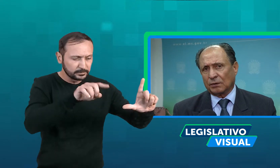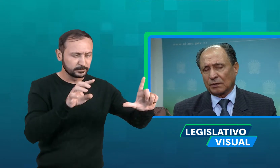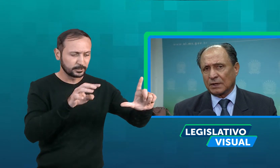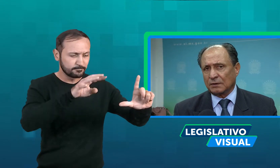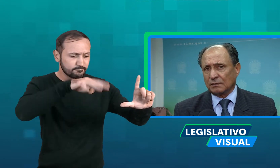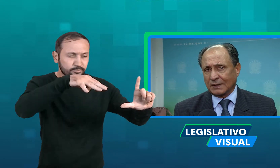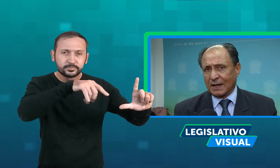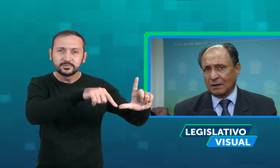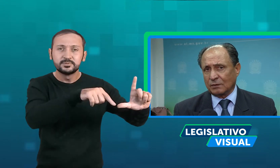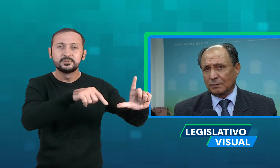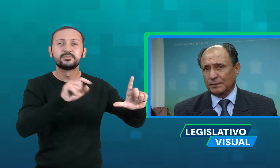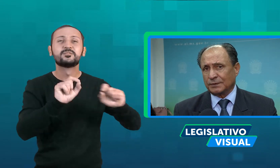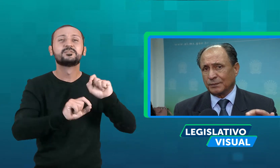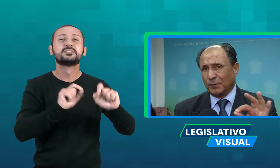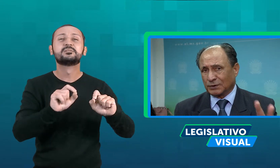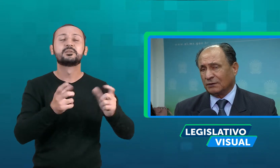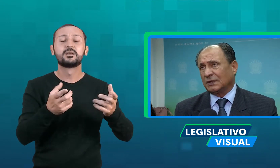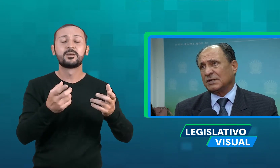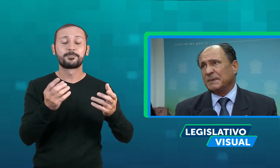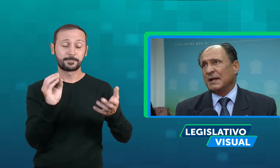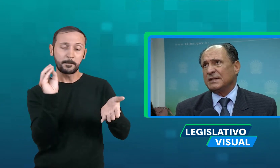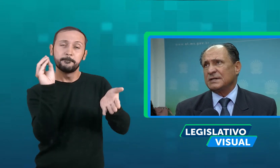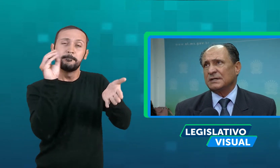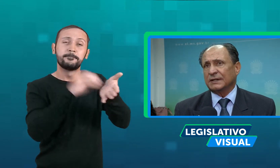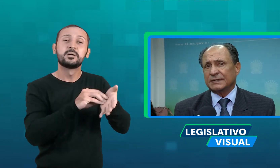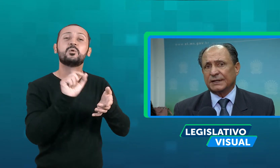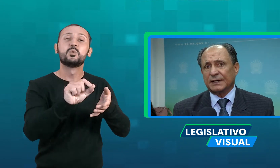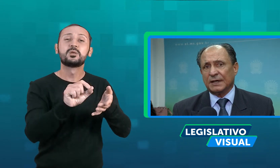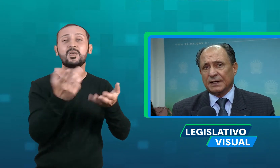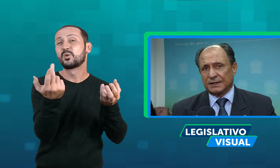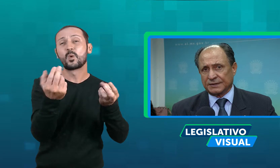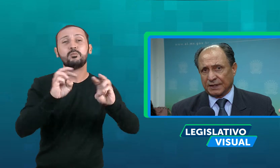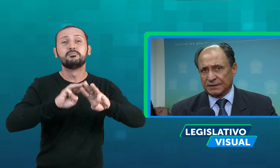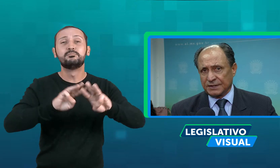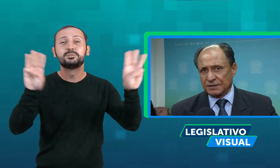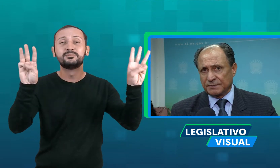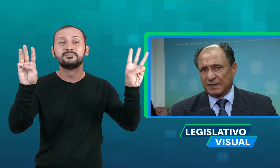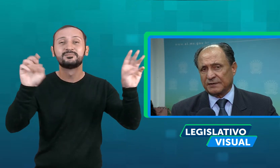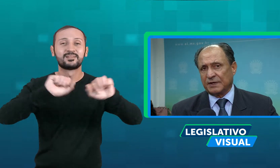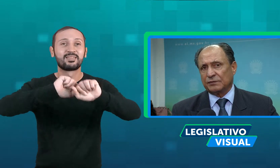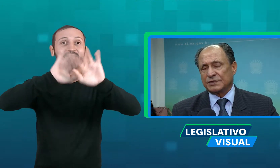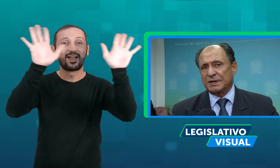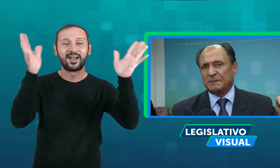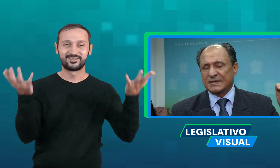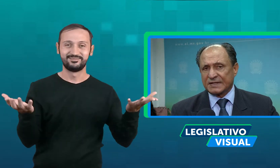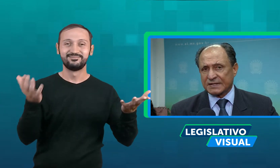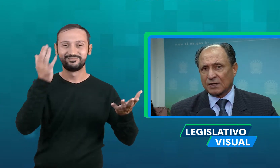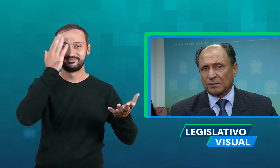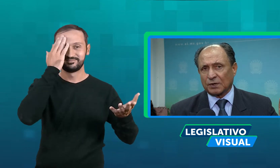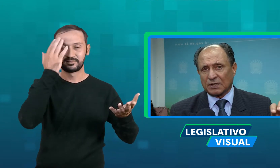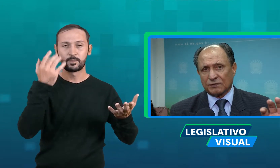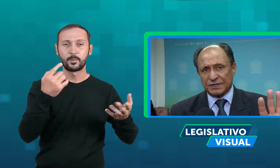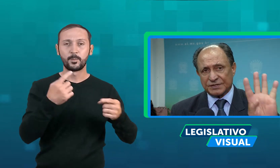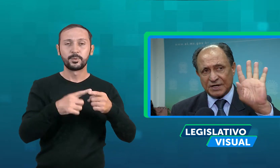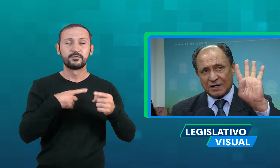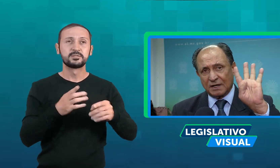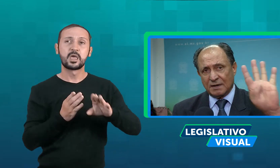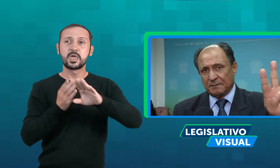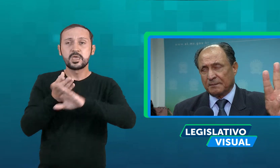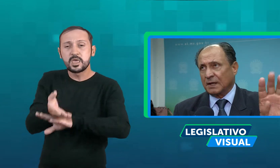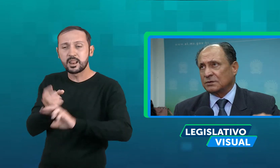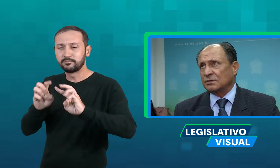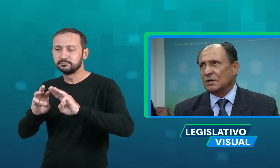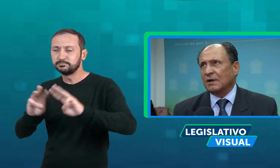está colocando lá o portal da transparência. Quer dizer, já existe, mas em vez de você ir pesquisar no portal, você